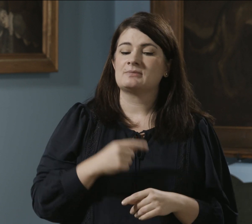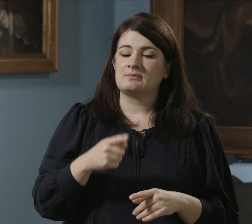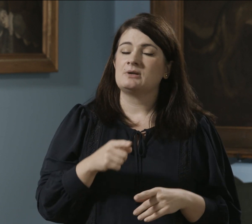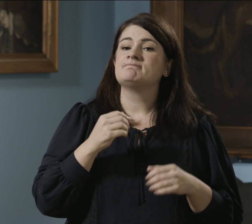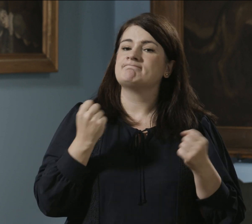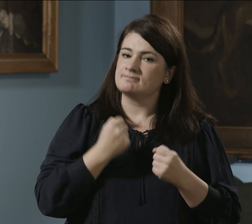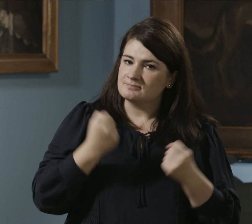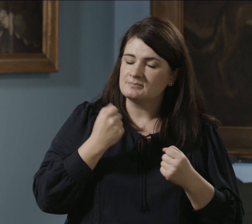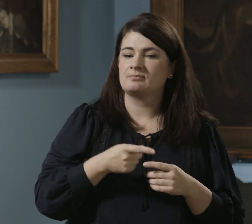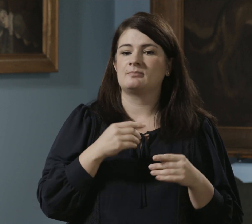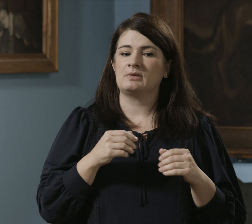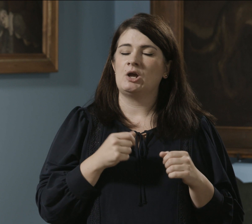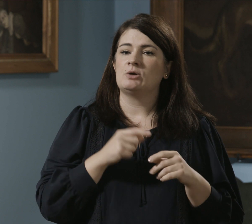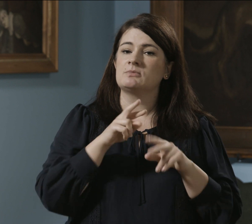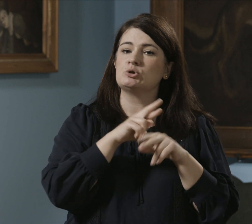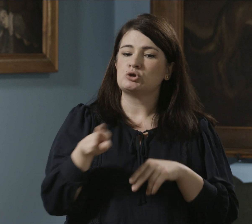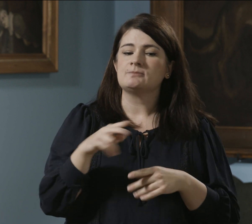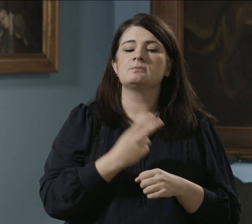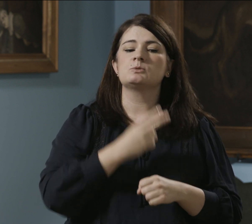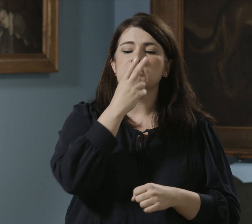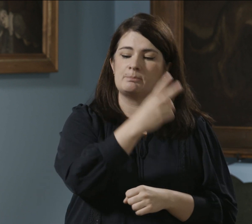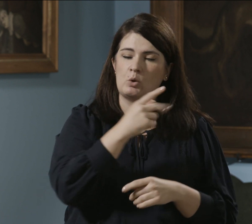Prężnie działamy na rzecz dostępności w trzech obszarach.